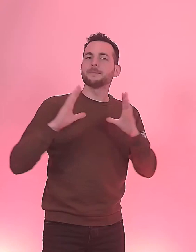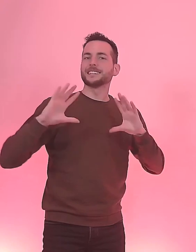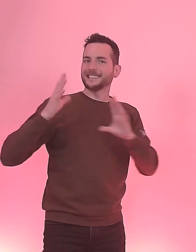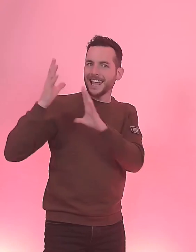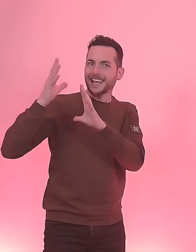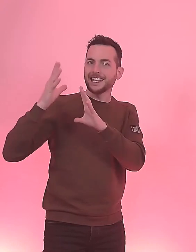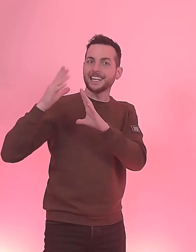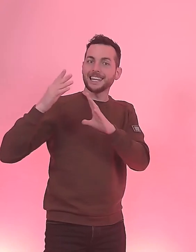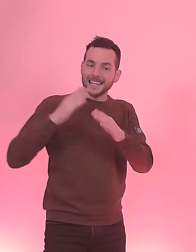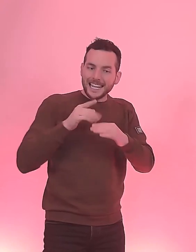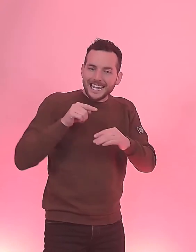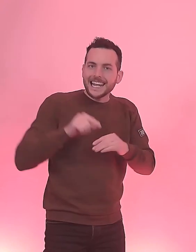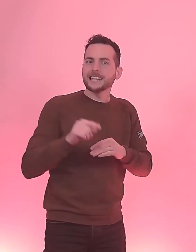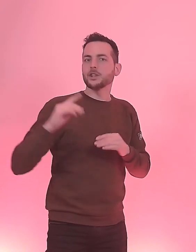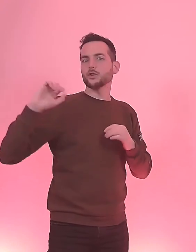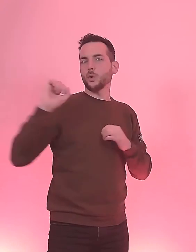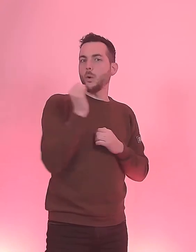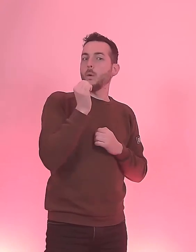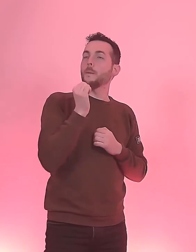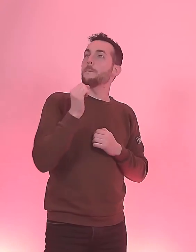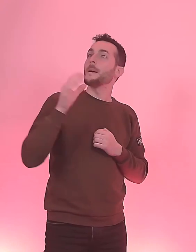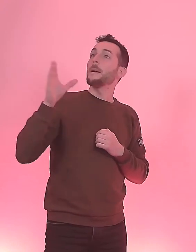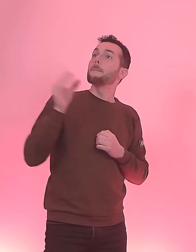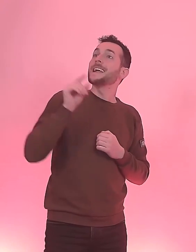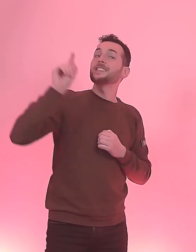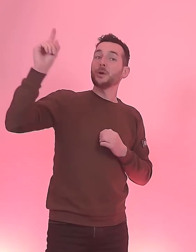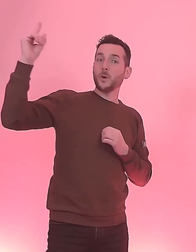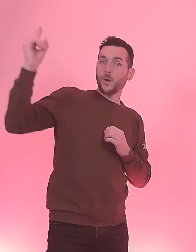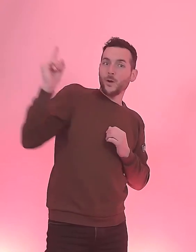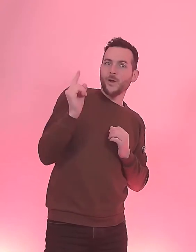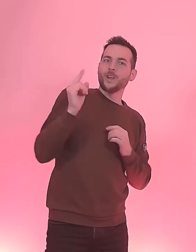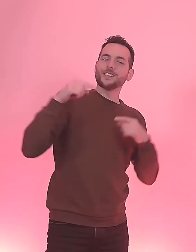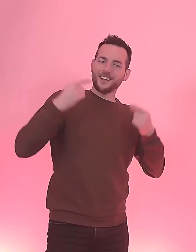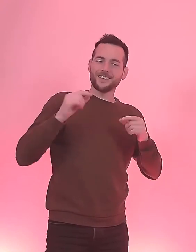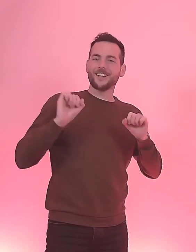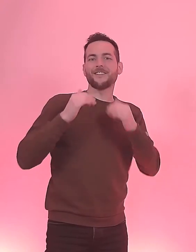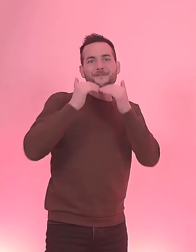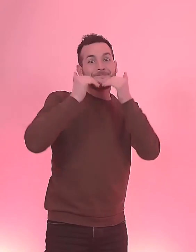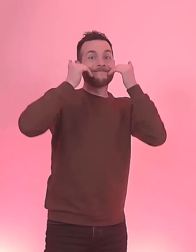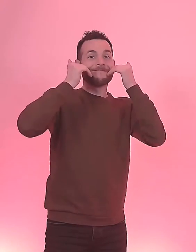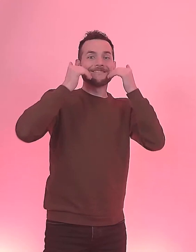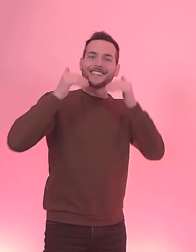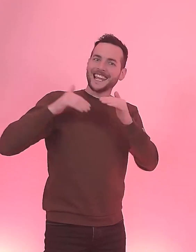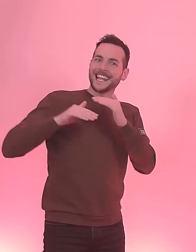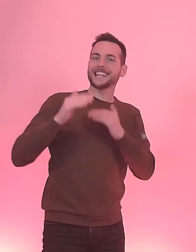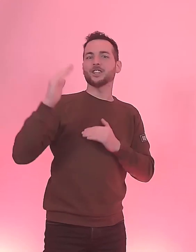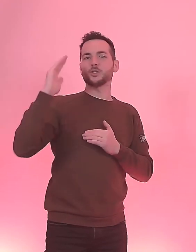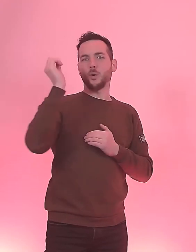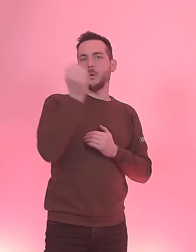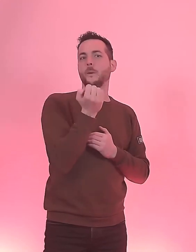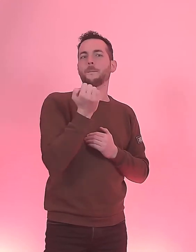dat we met u week en smal in de stroom in jezus aan hen